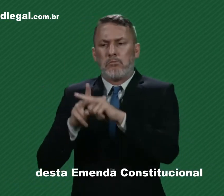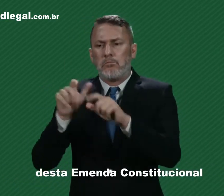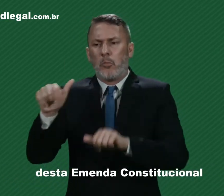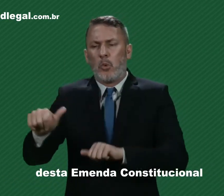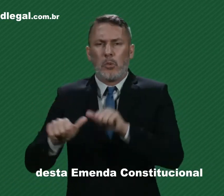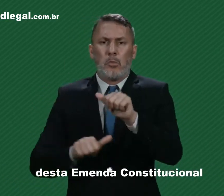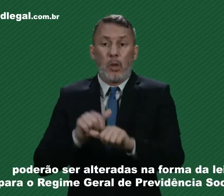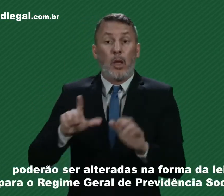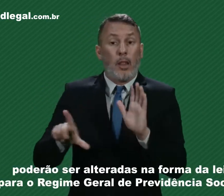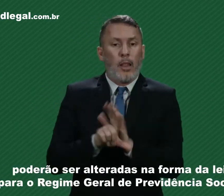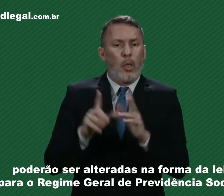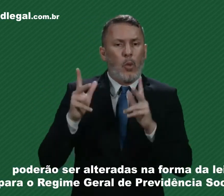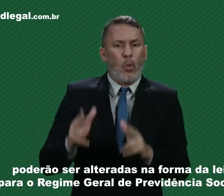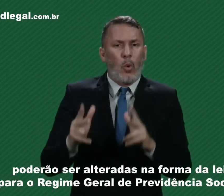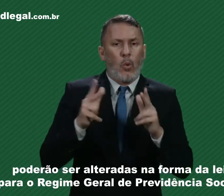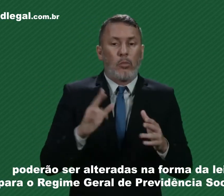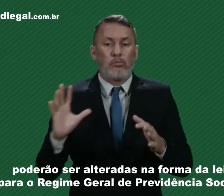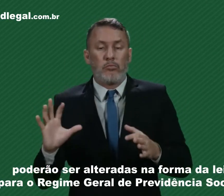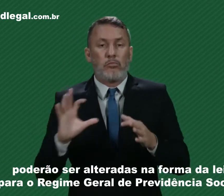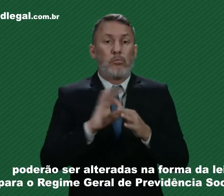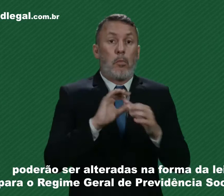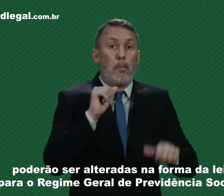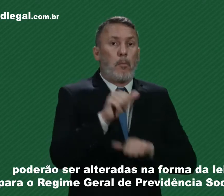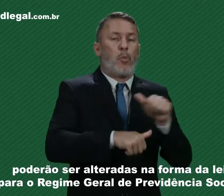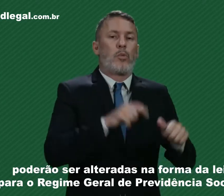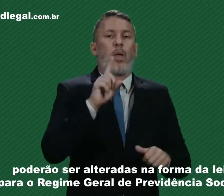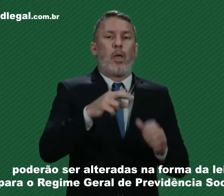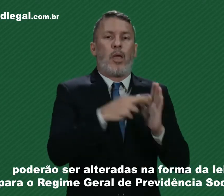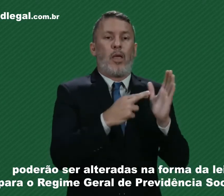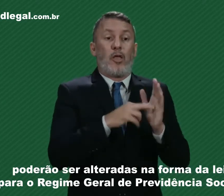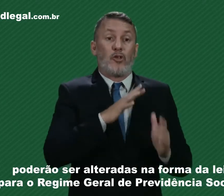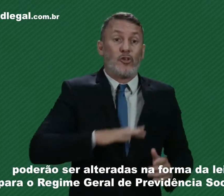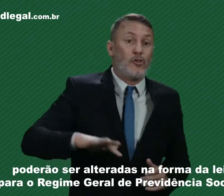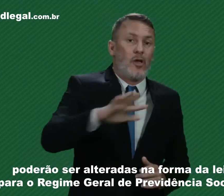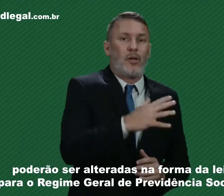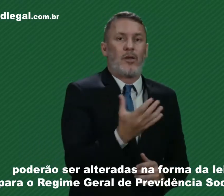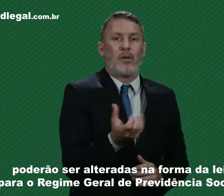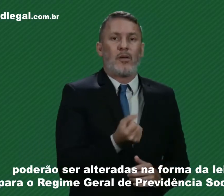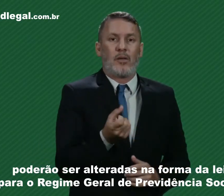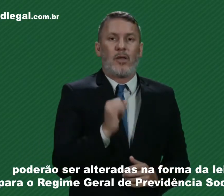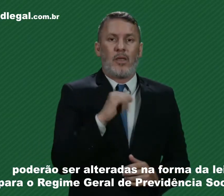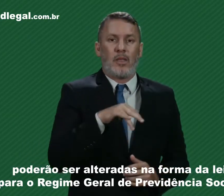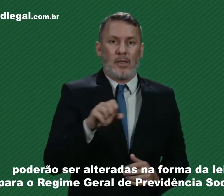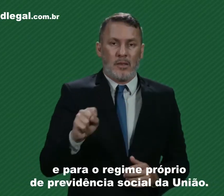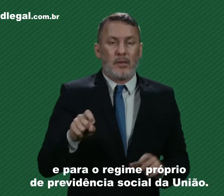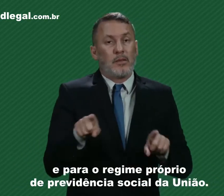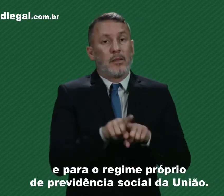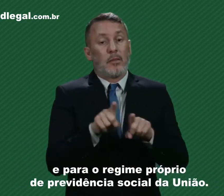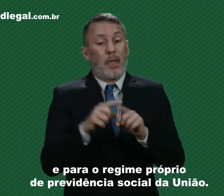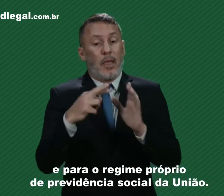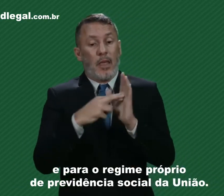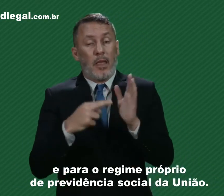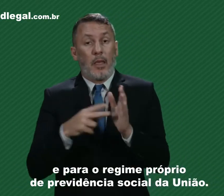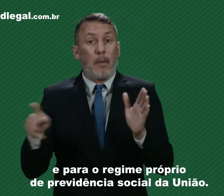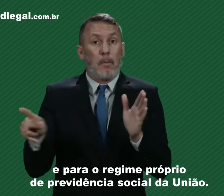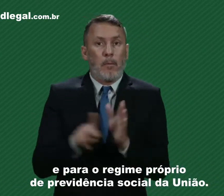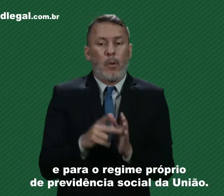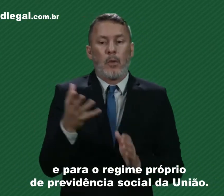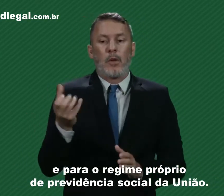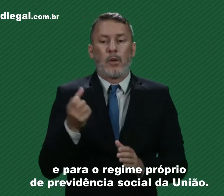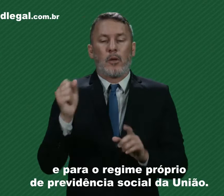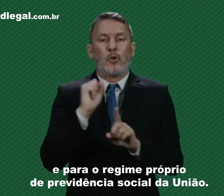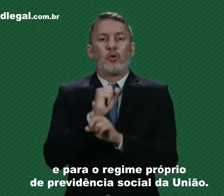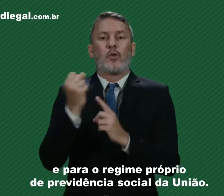emenda constitucional poderão ser alterados na forma da lei para o regime geral de previdência social e para o regime próprio